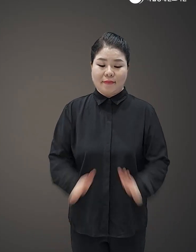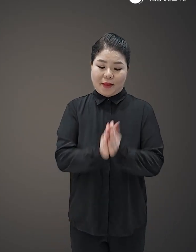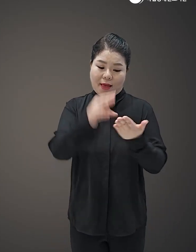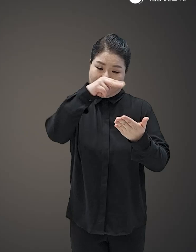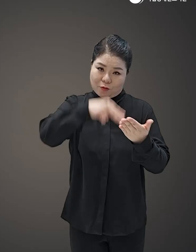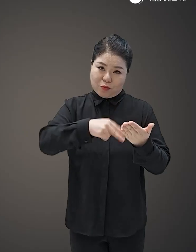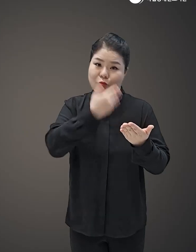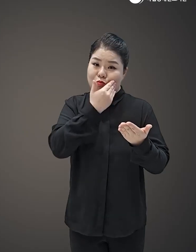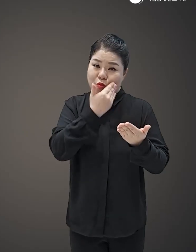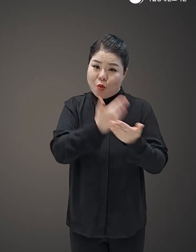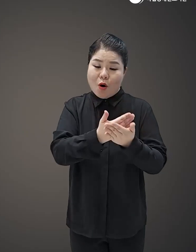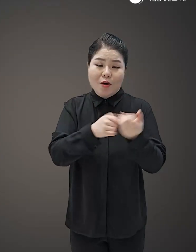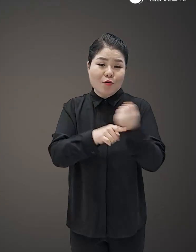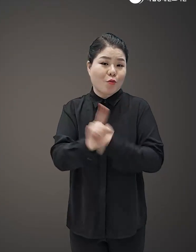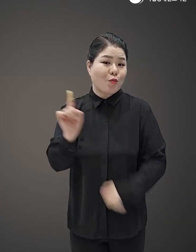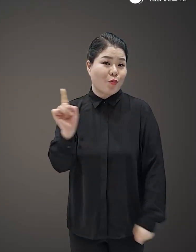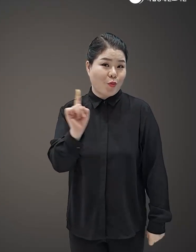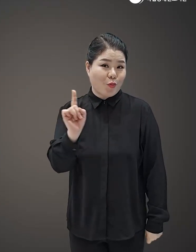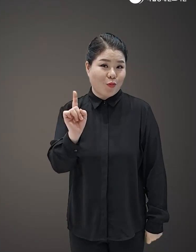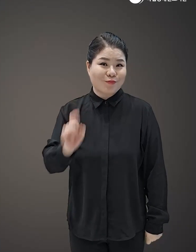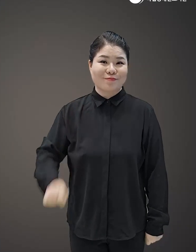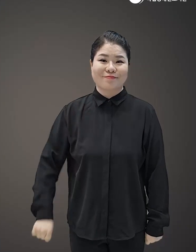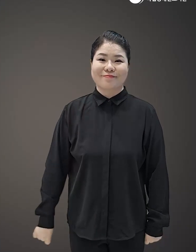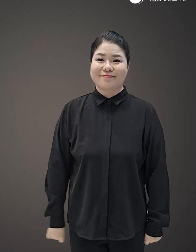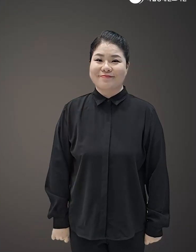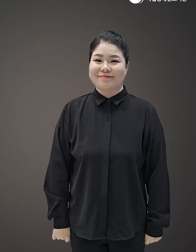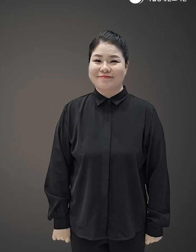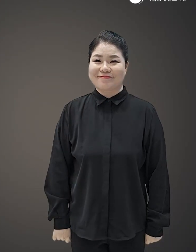왜 여전히 독서가 중요한가?